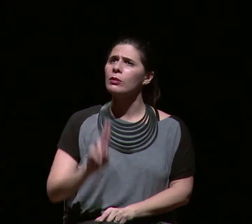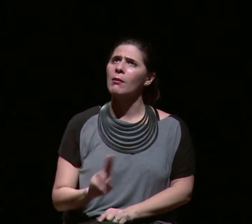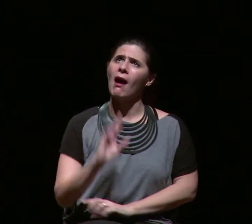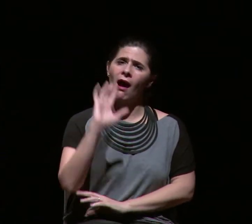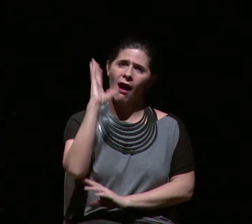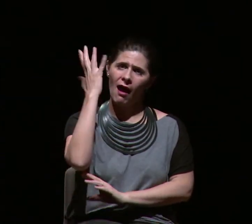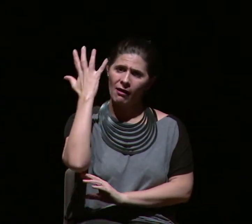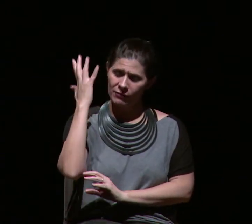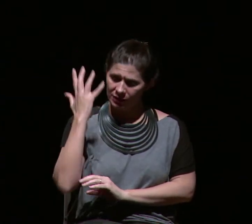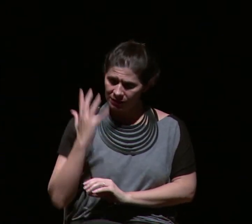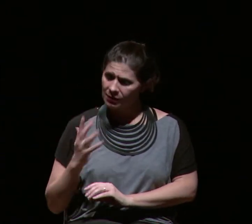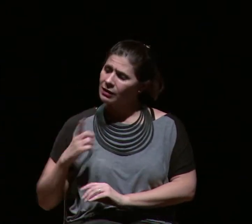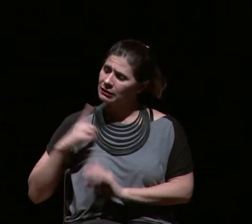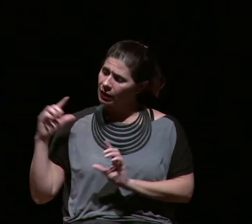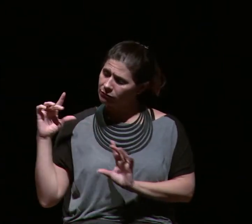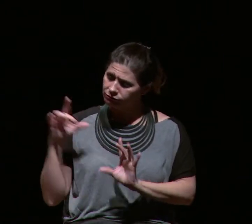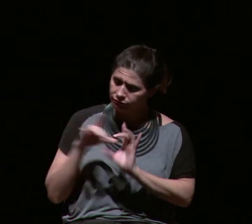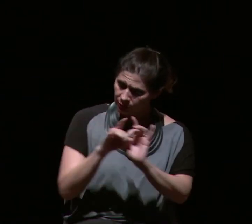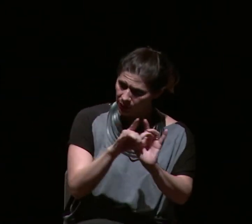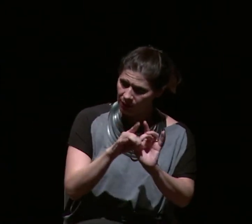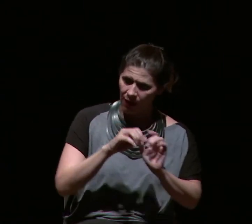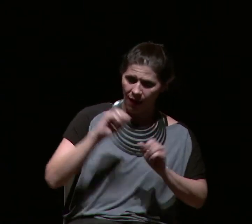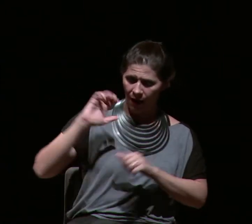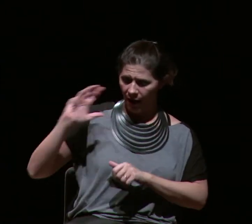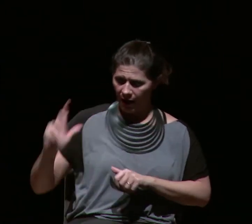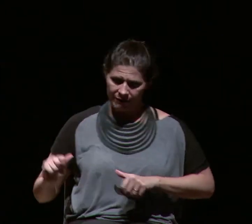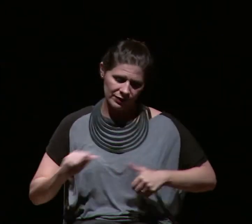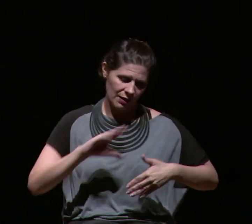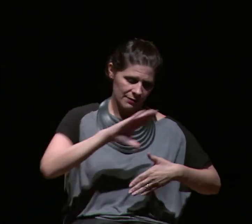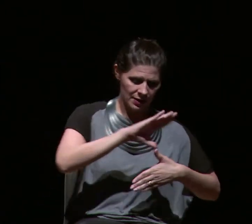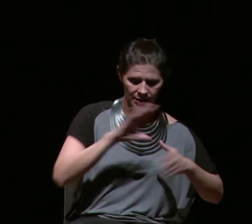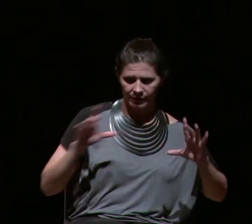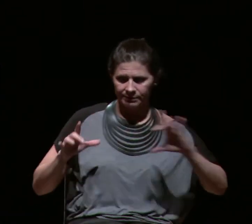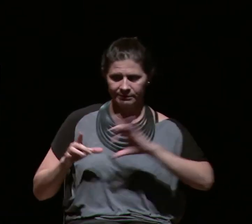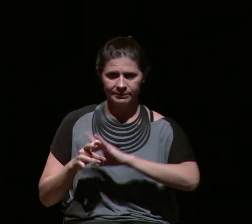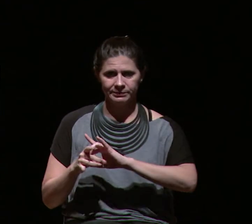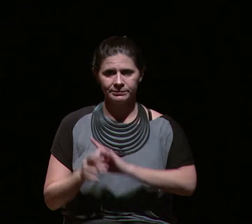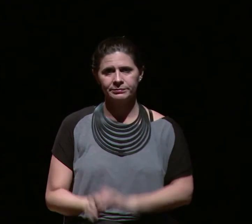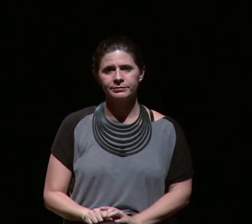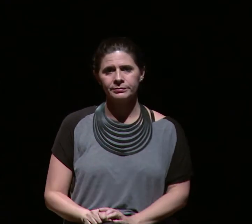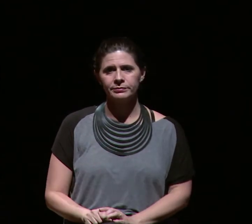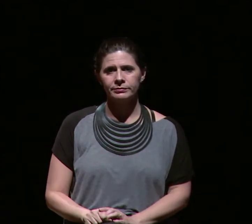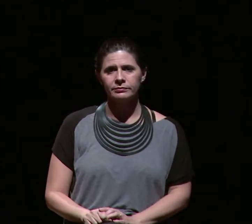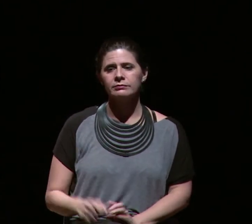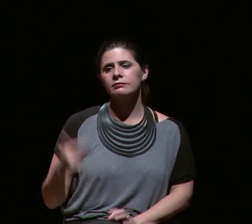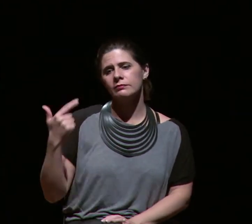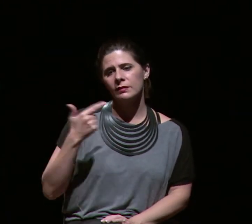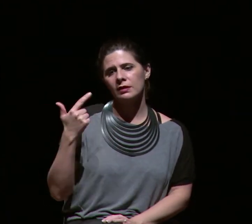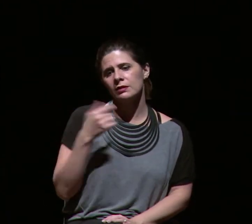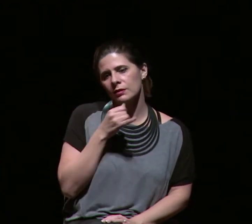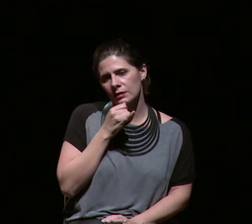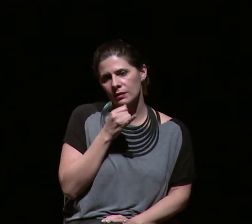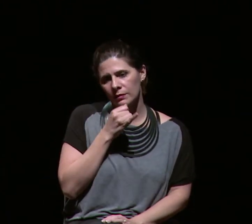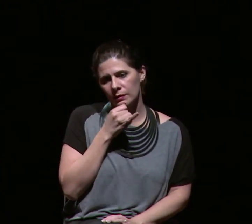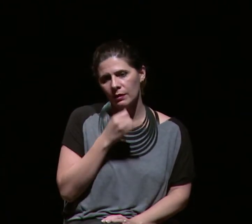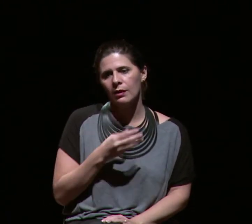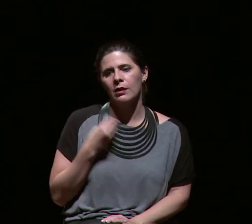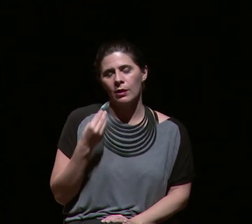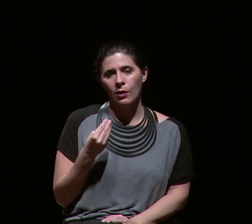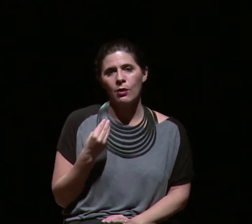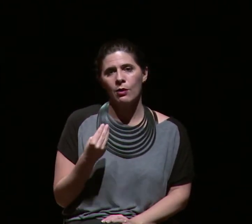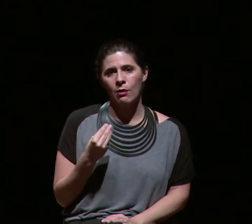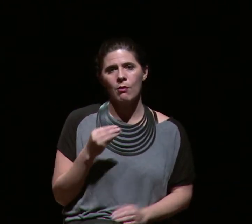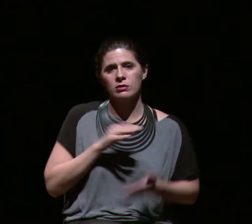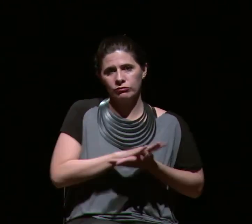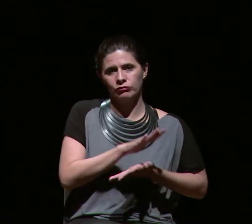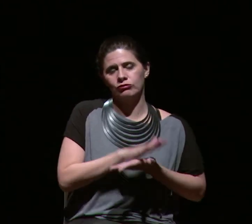entre a África e as Américas. O segundo exemplo é a compilação intitulada Escritos Afro-Brasileiros, publicada em